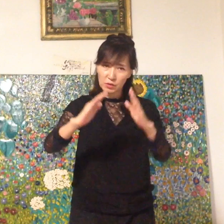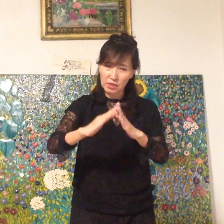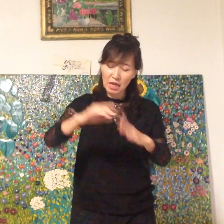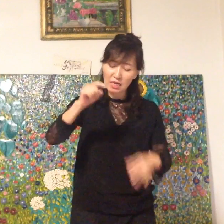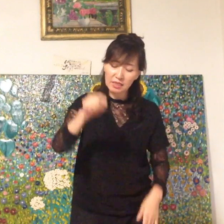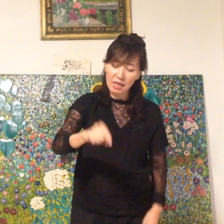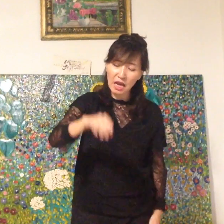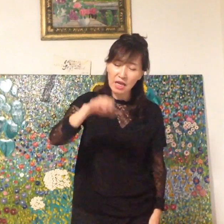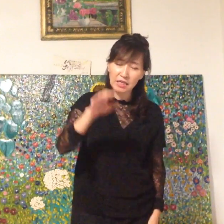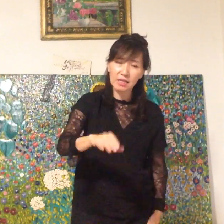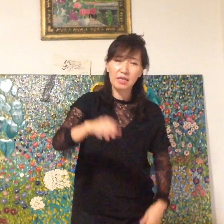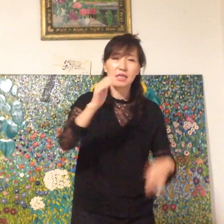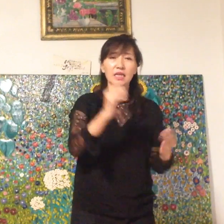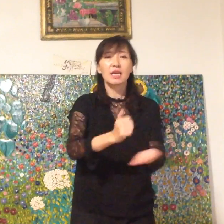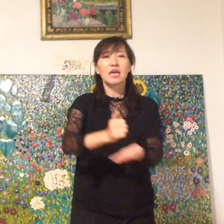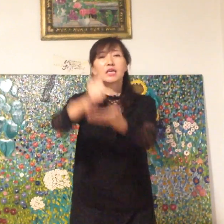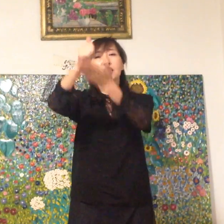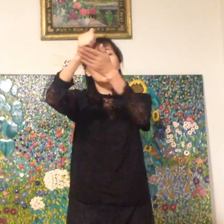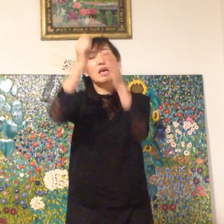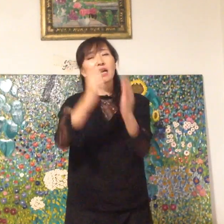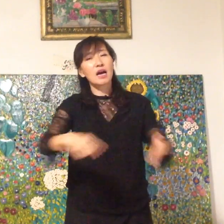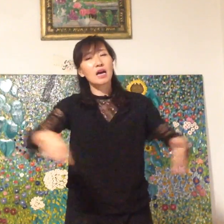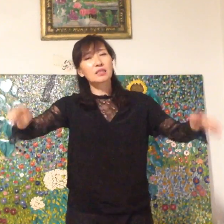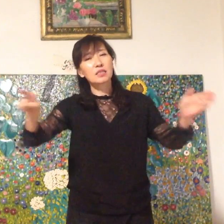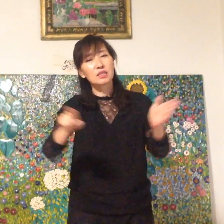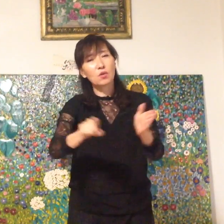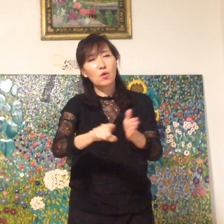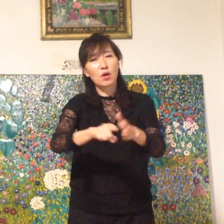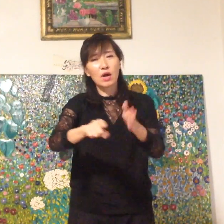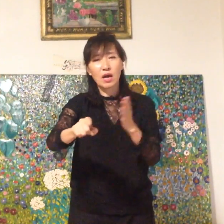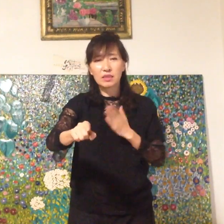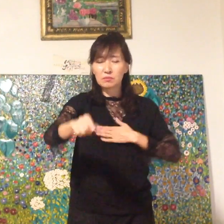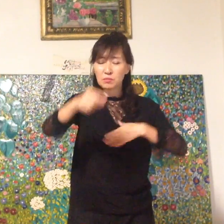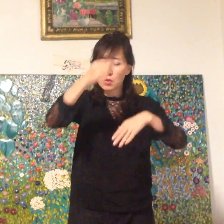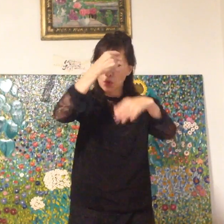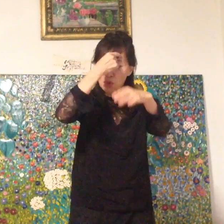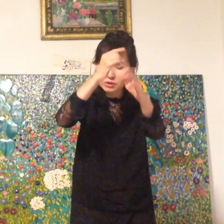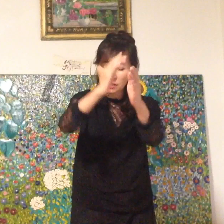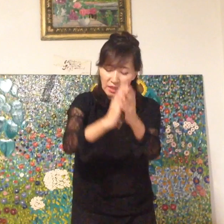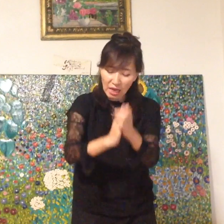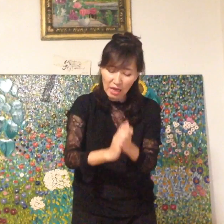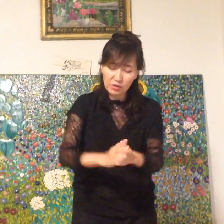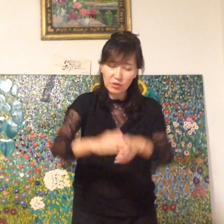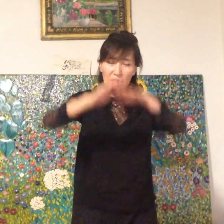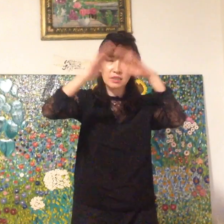한자리 내가 기도하는 모든 땅 위에서